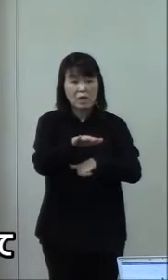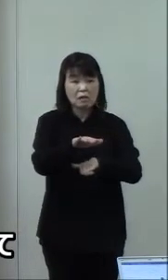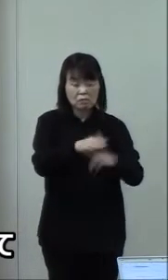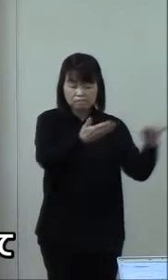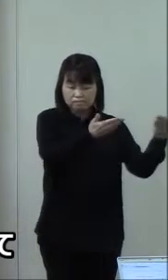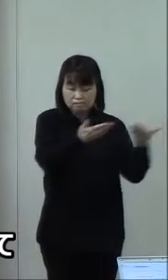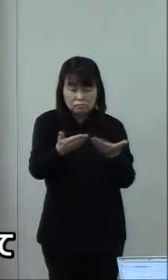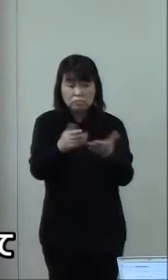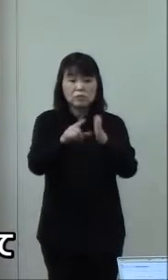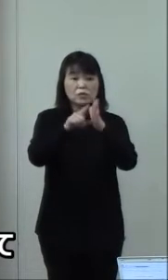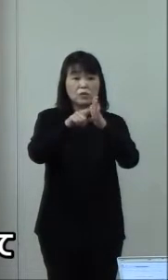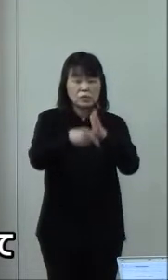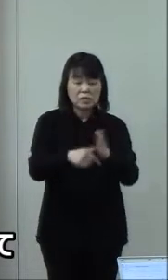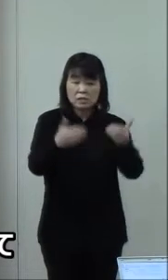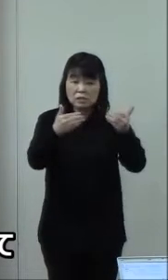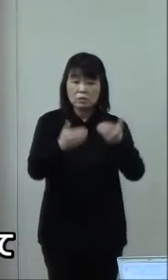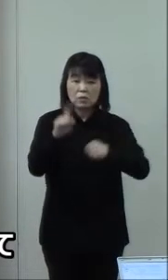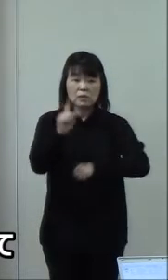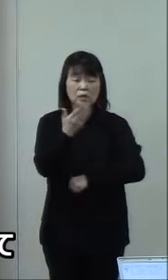ことはやっぱり